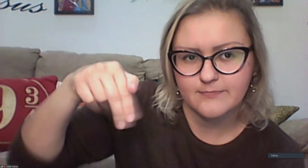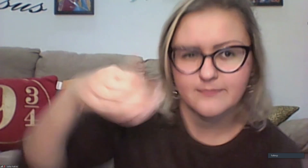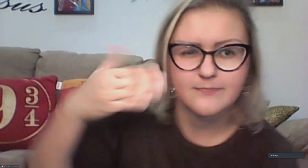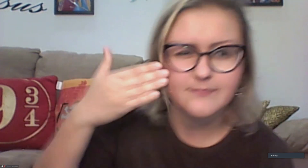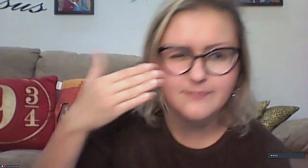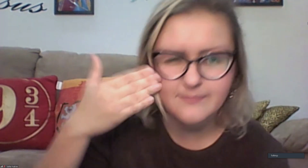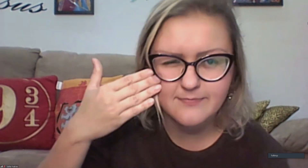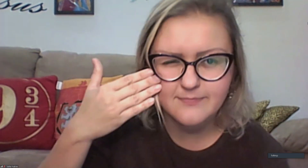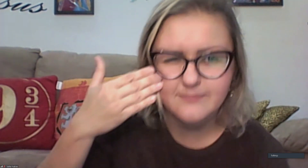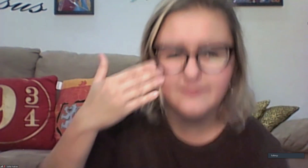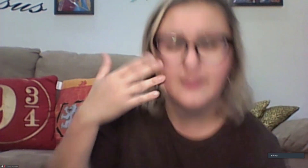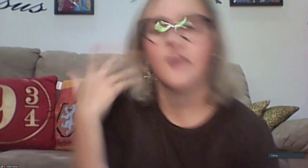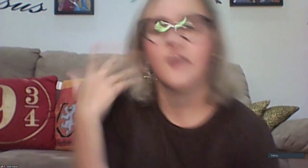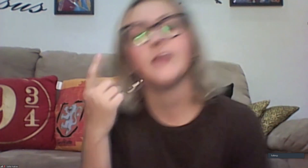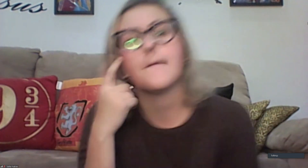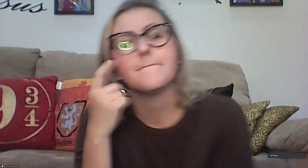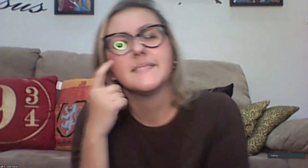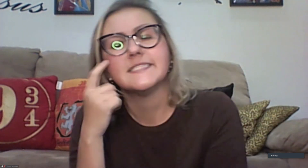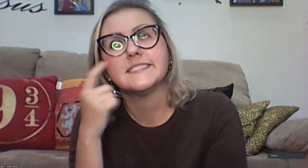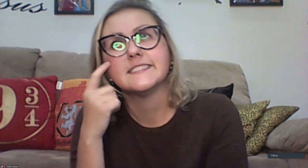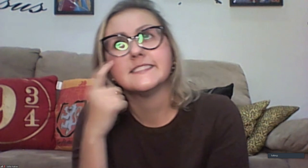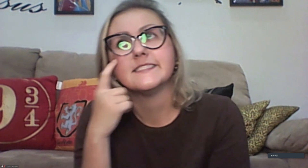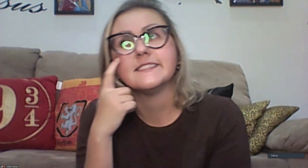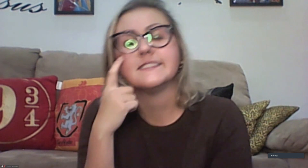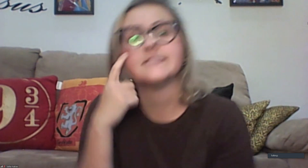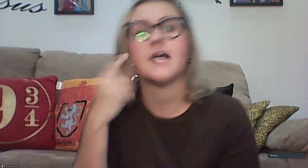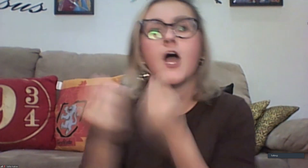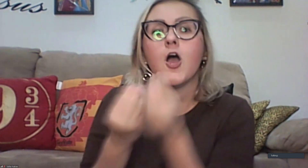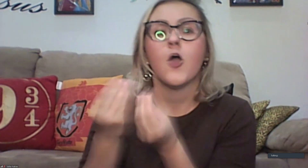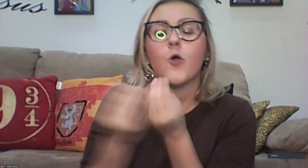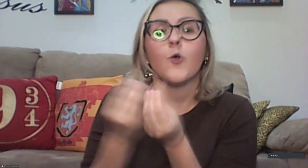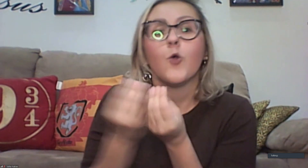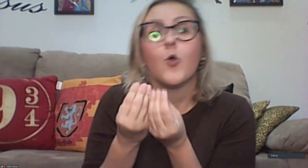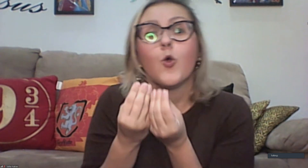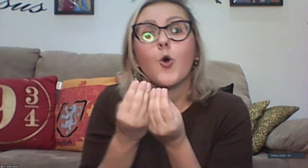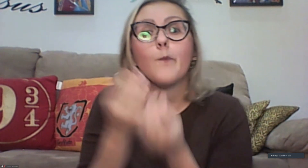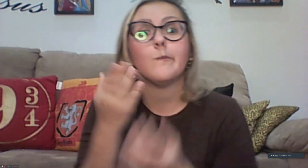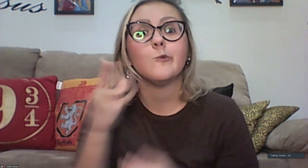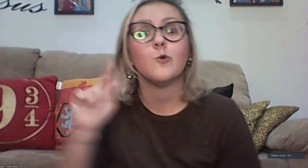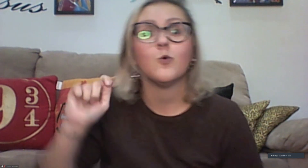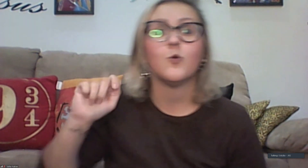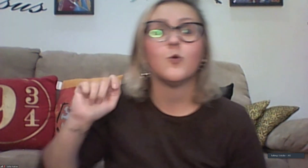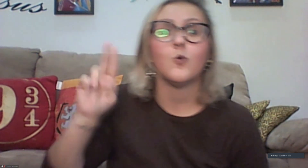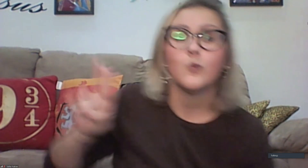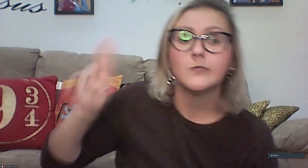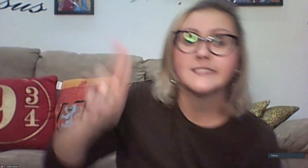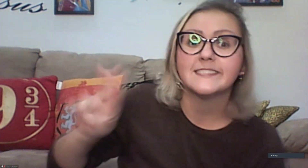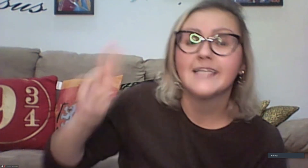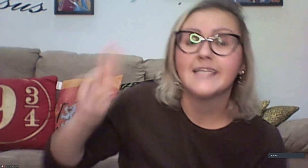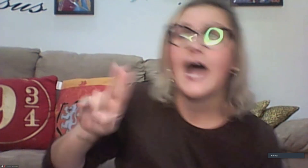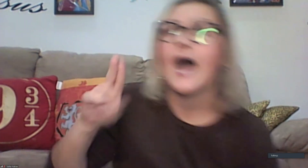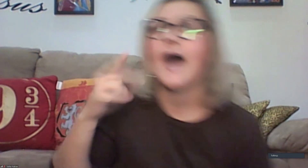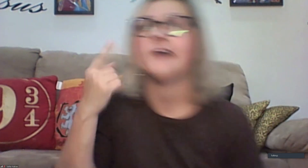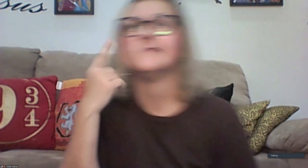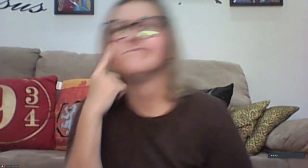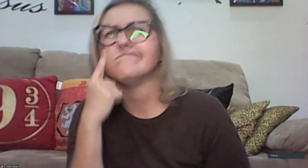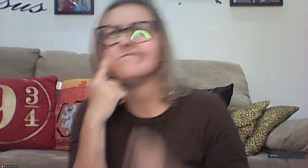Eu acho que vocês sabem, né, o Tangram. Então, é um vídeo, na verdade. E como eu poderia trabalhar, como eu poderia utilizar